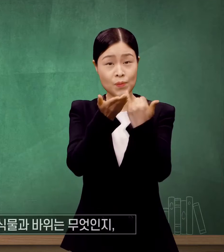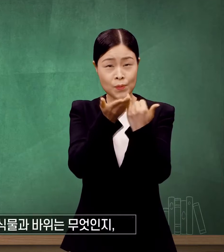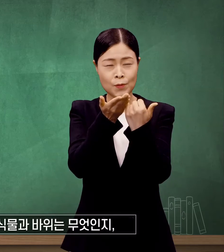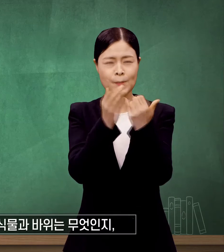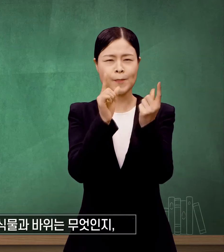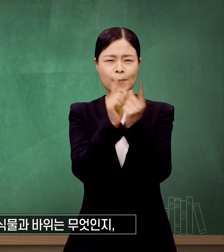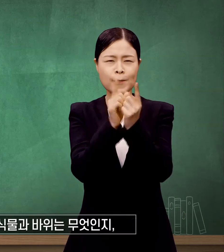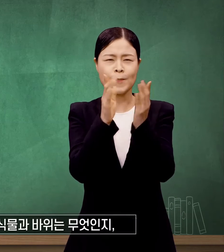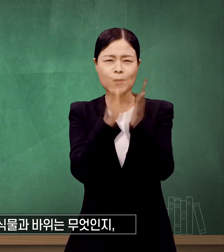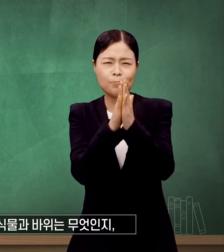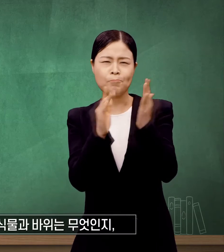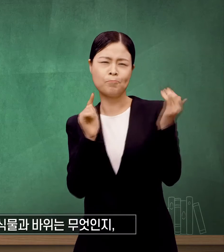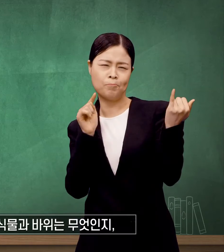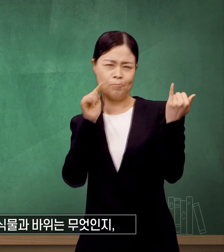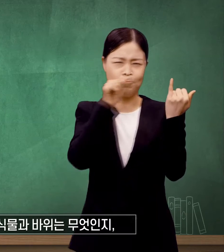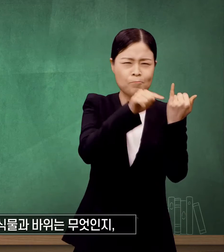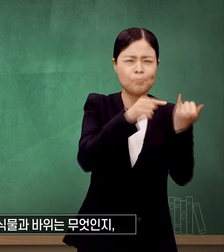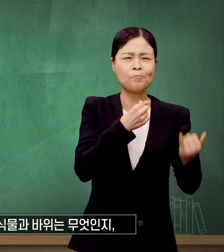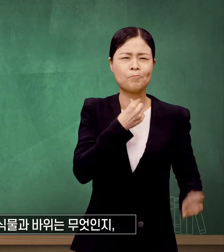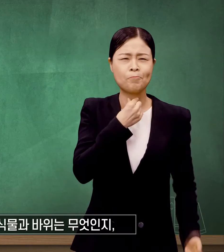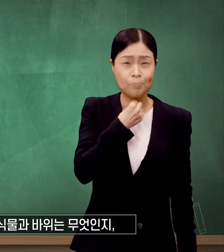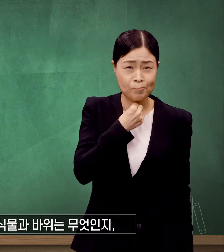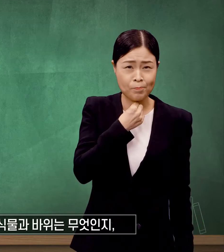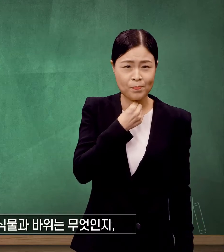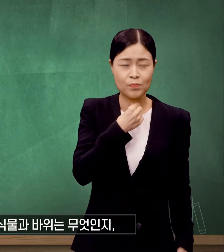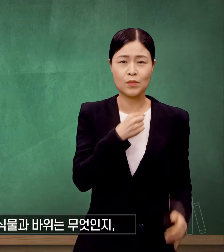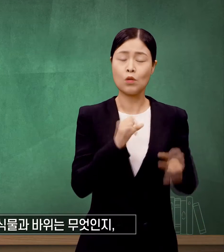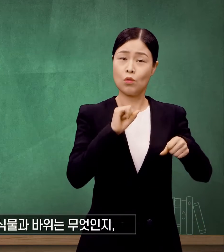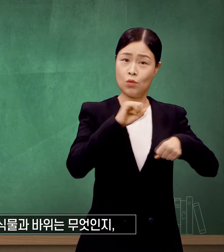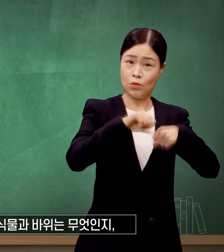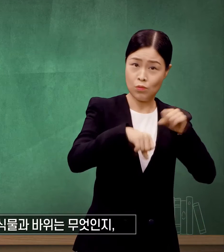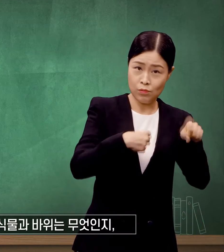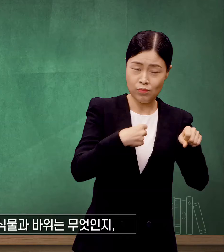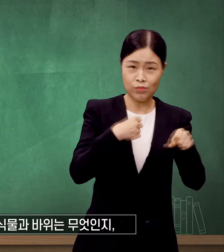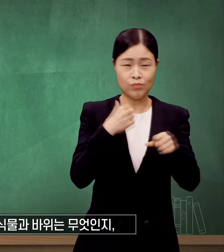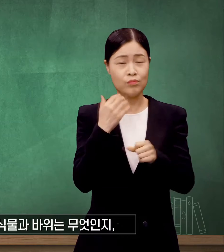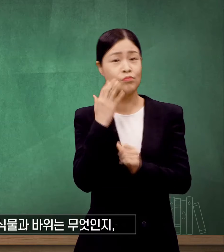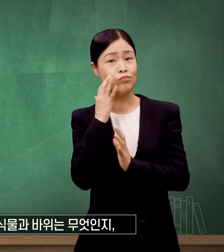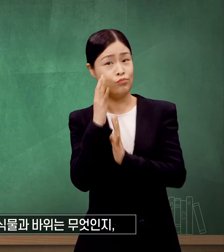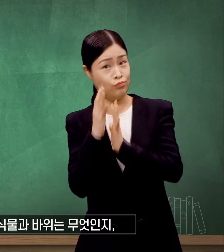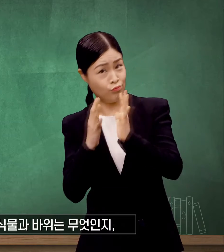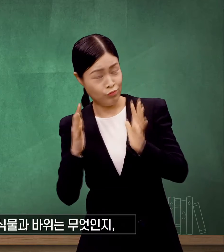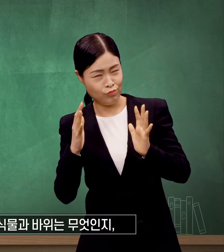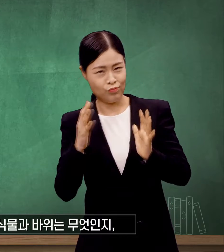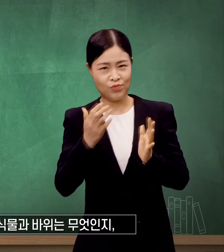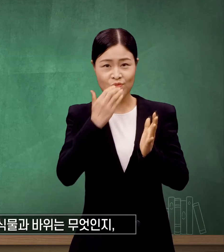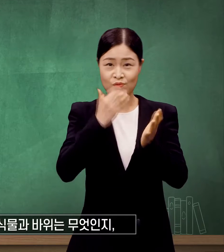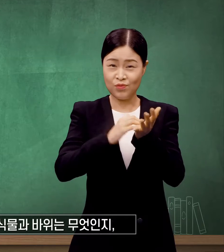직접 보고 싶은 독도의 동식물과 바위는 무엇인지